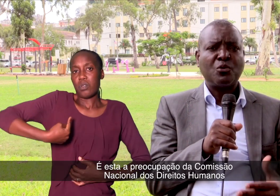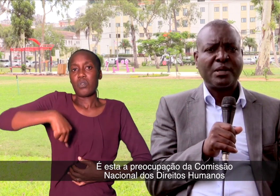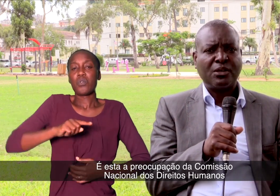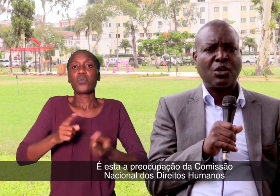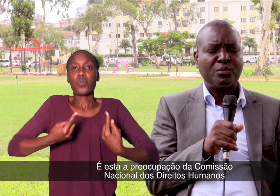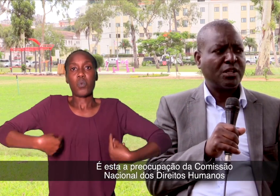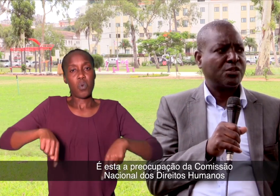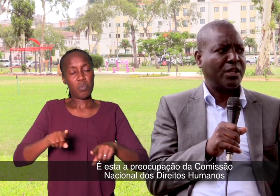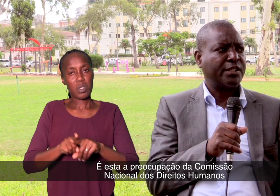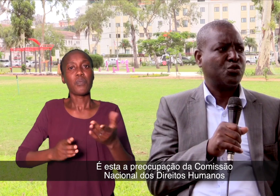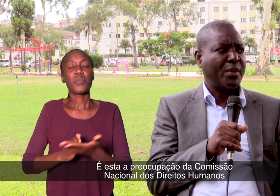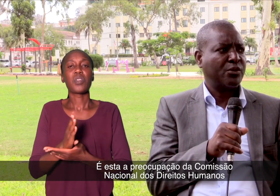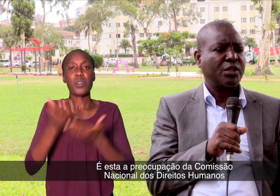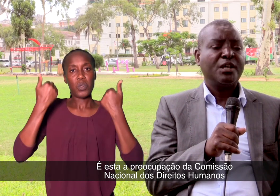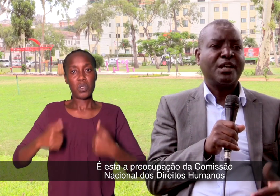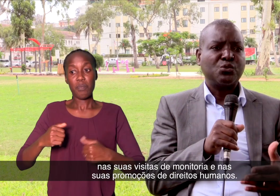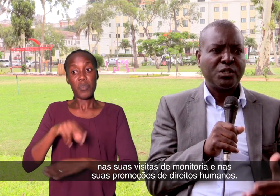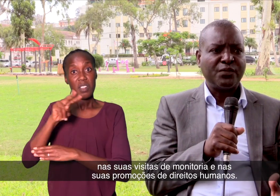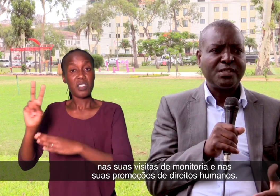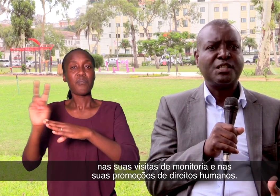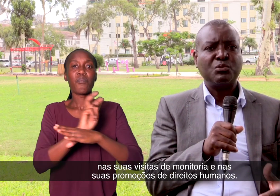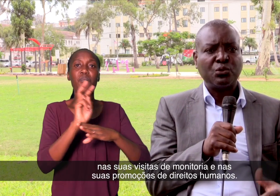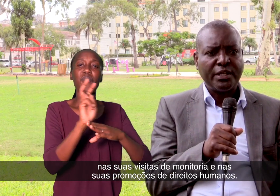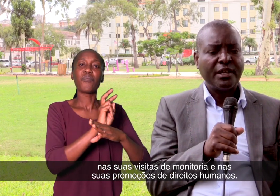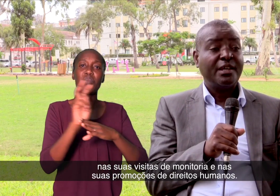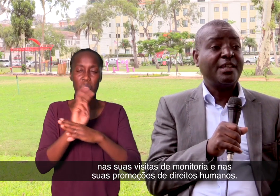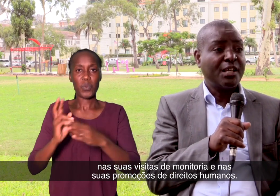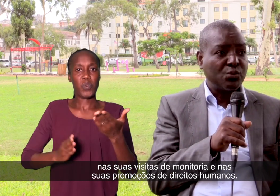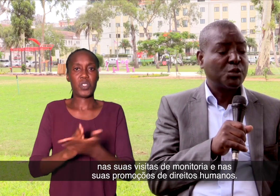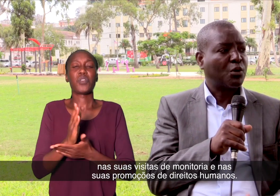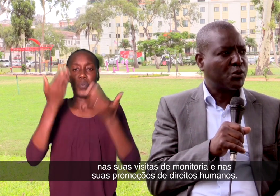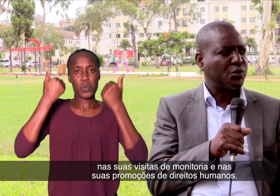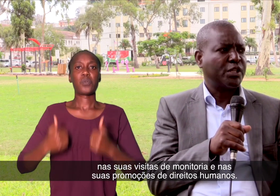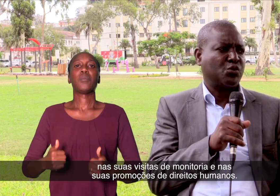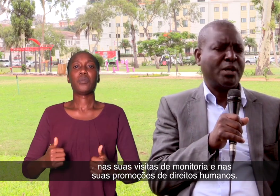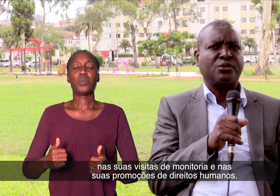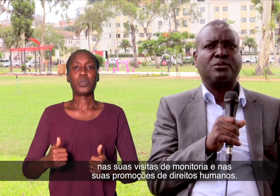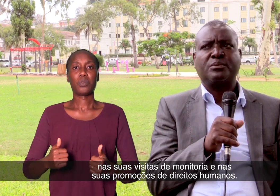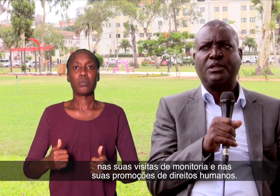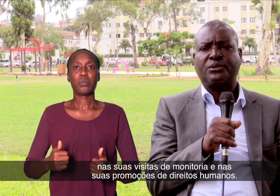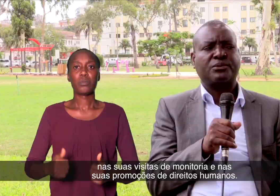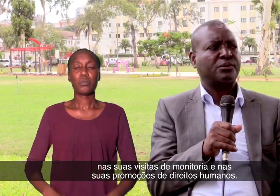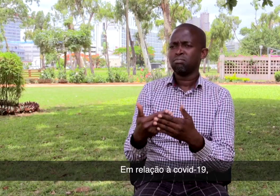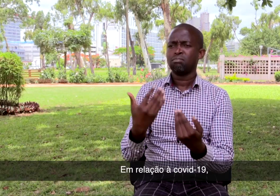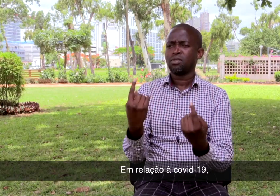É esta a preocupação da Comissão Nacional de Direitos Humanos nas suas visitas de monitoria e nas suas promoções de direitos humanos.